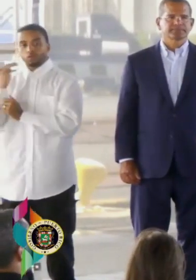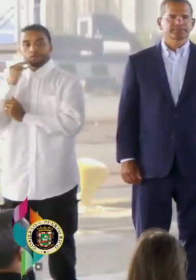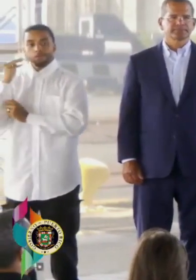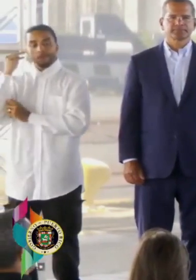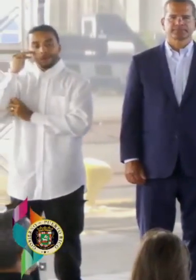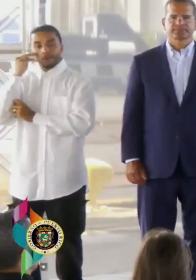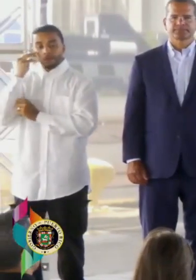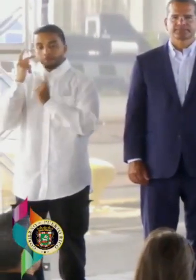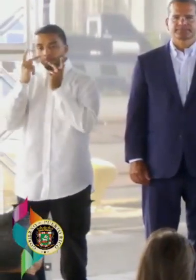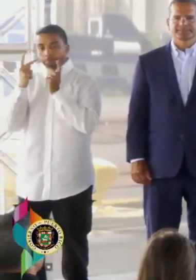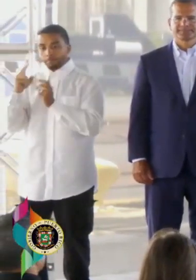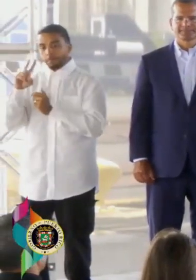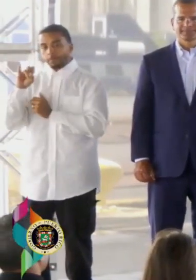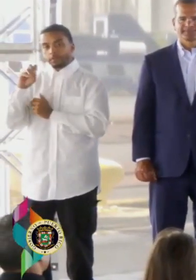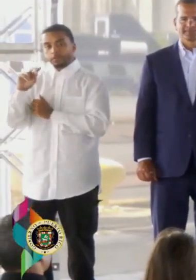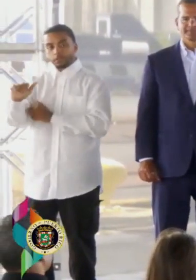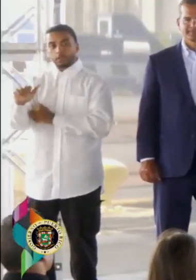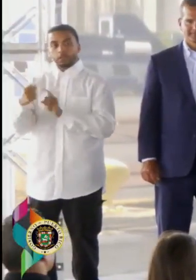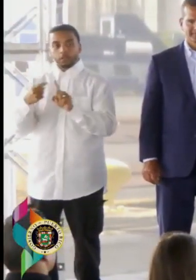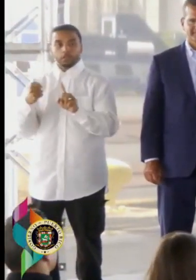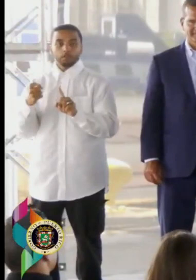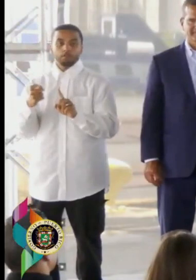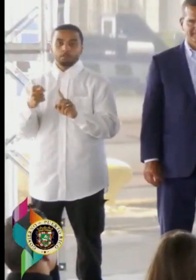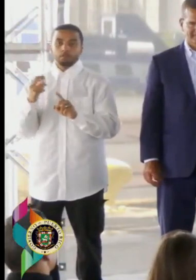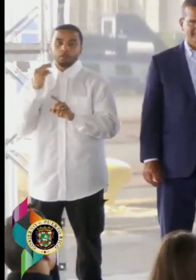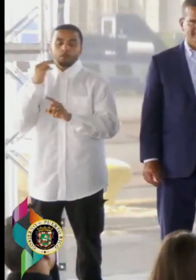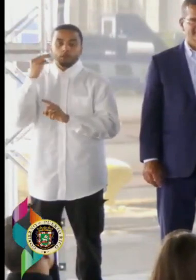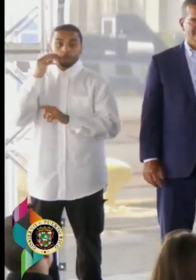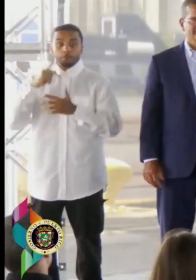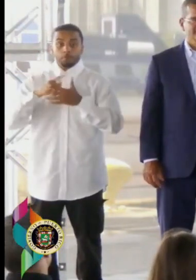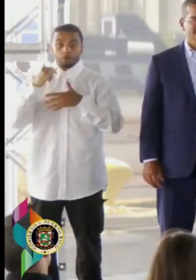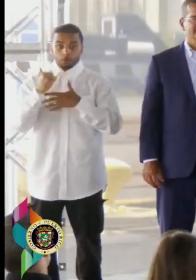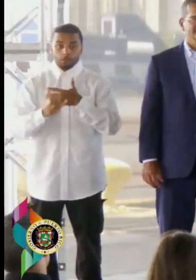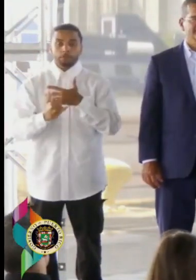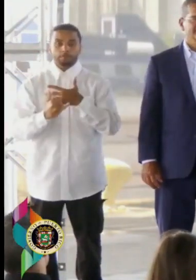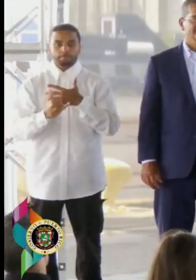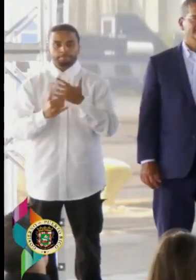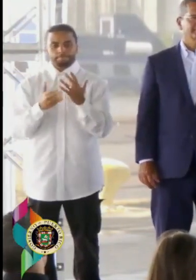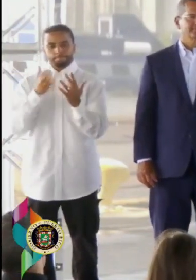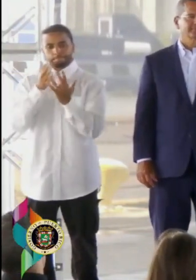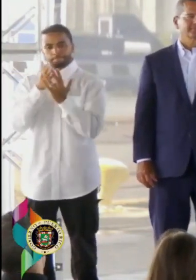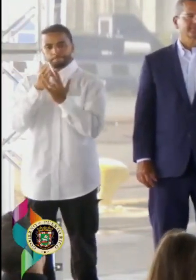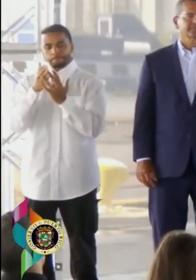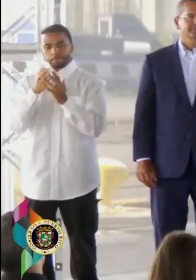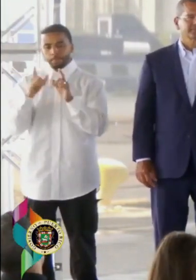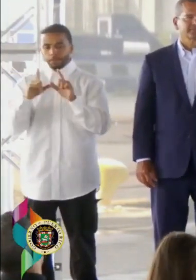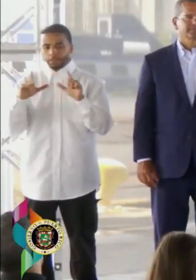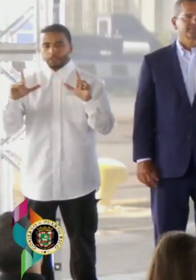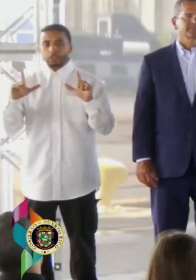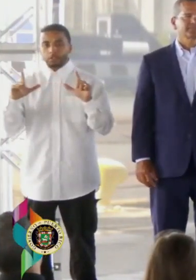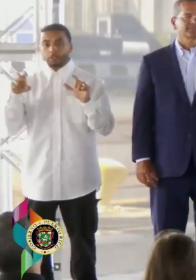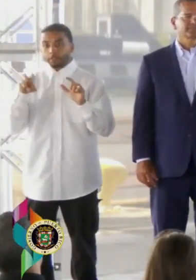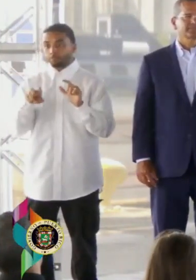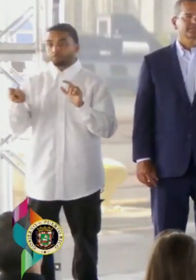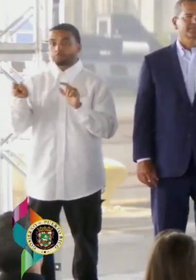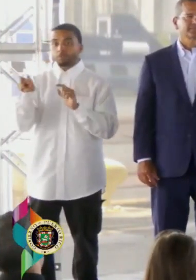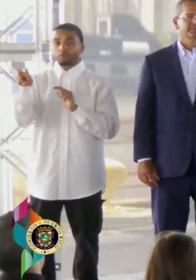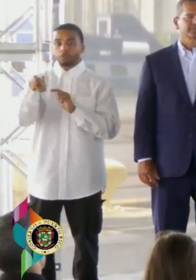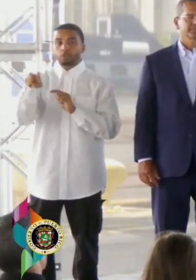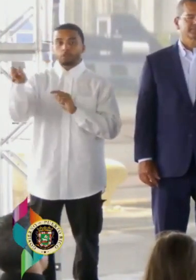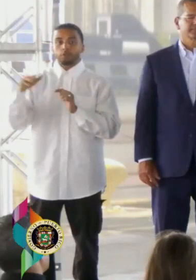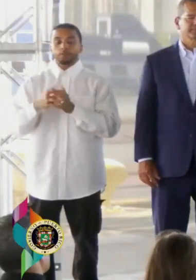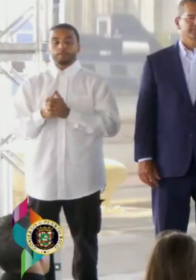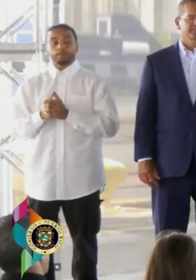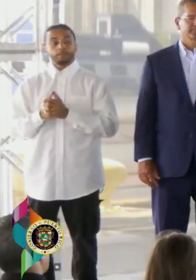veo a la secretaria que está asintiendo porque sabe que son proyectos que van dirigidos a atender lo que es la línea vital de transportación y este